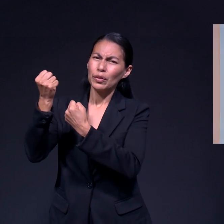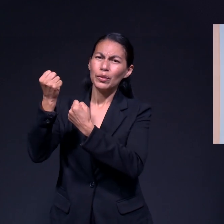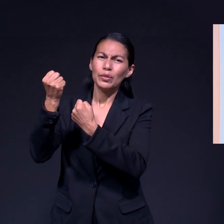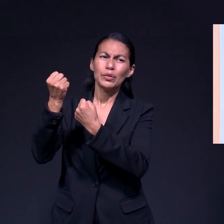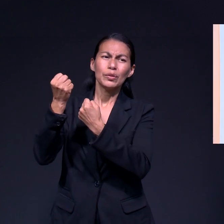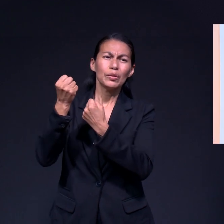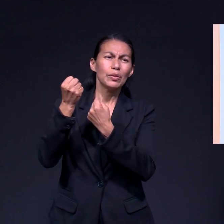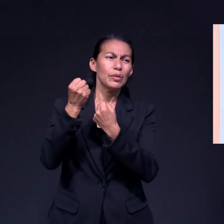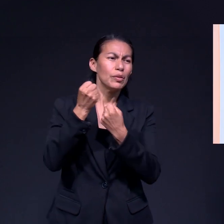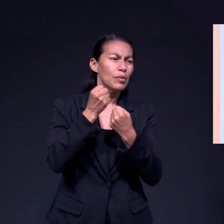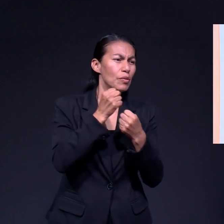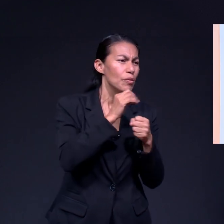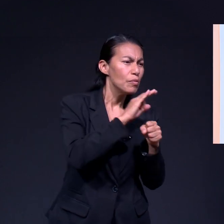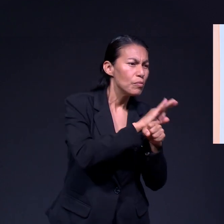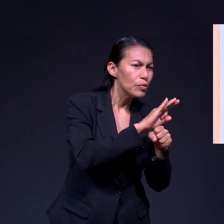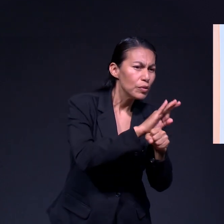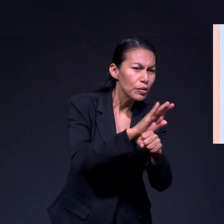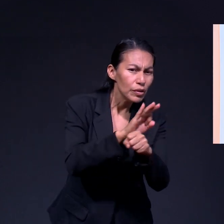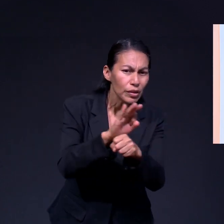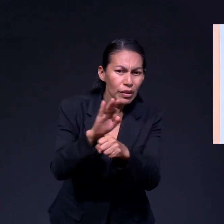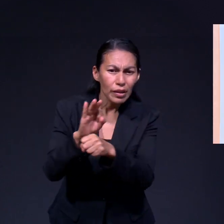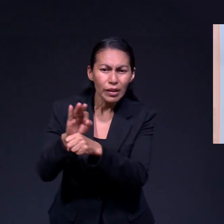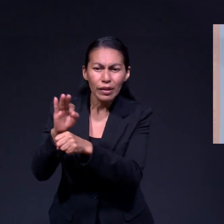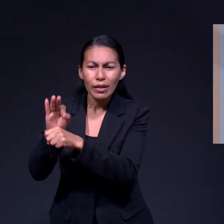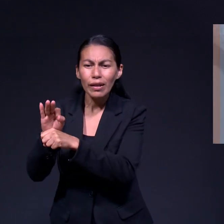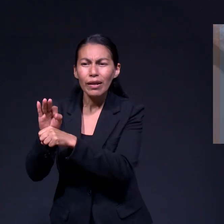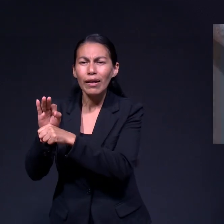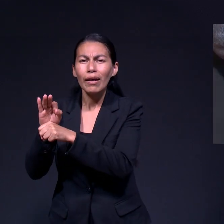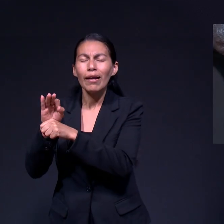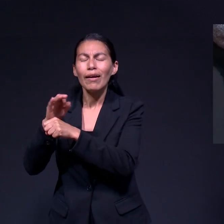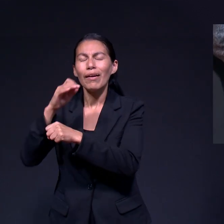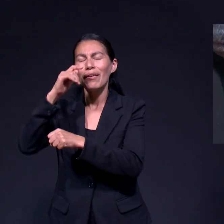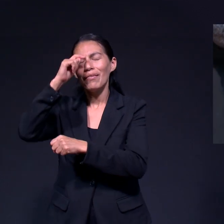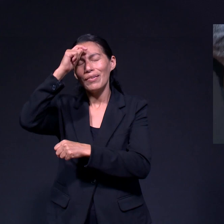Esperanza mía y Castillo mío